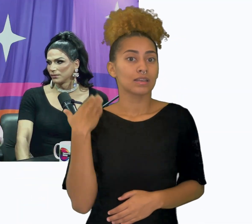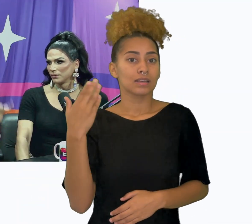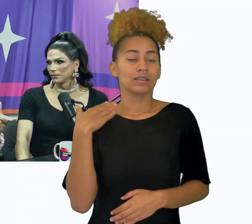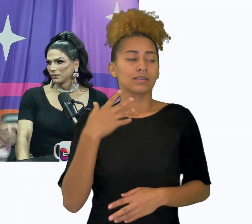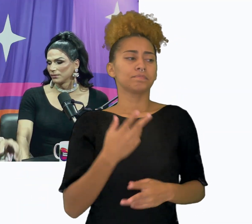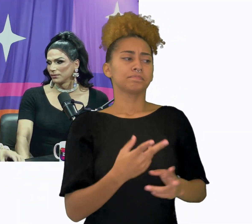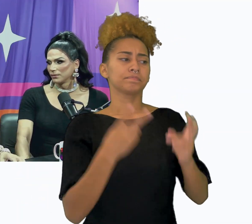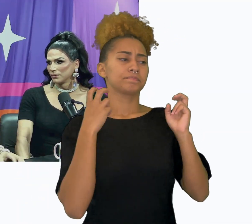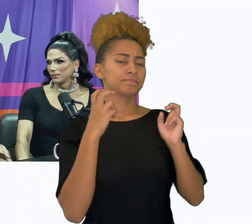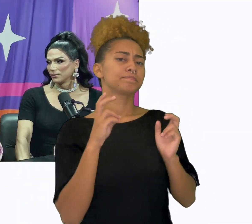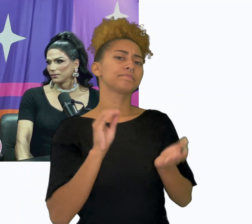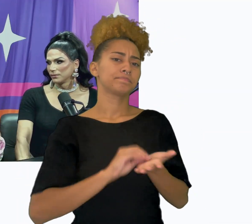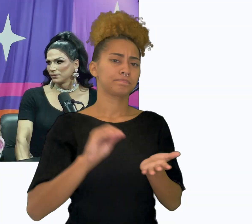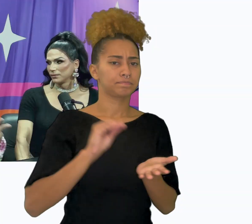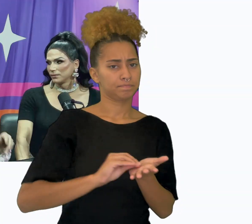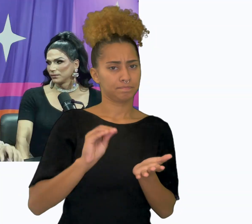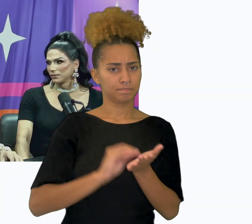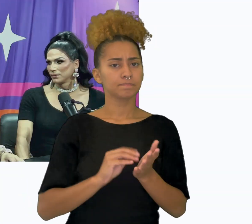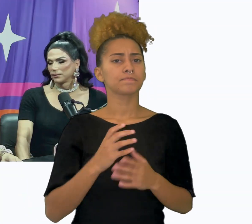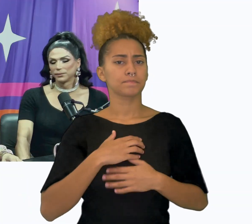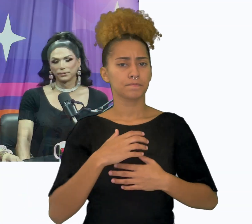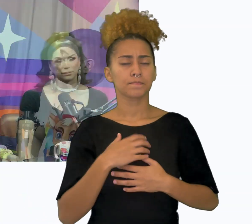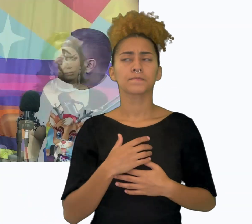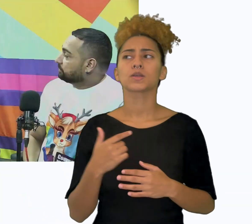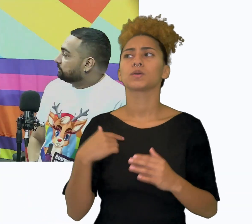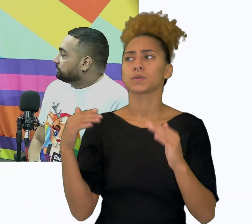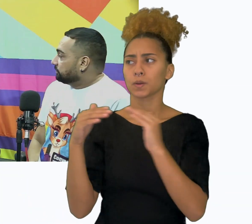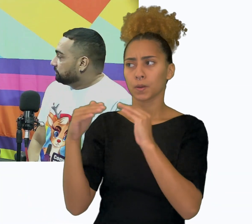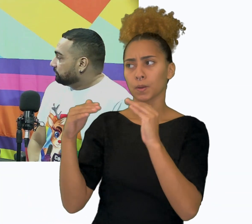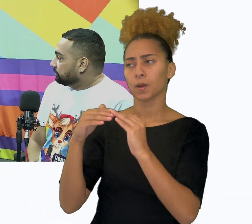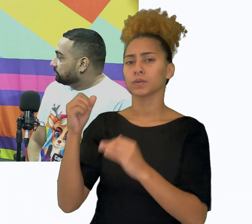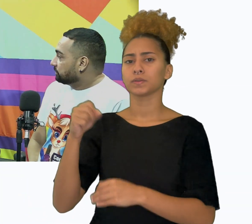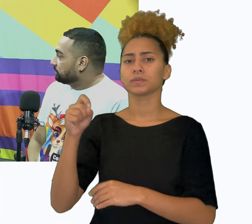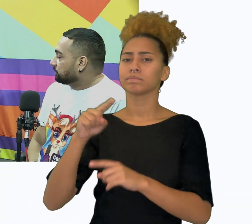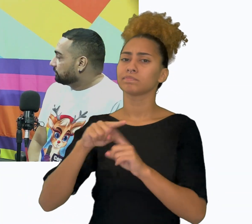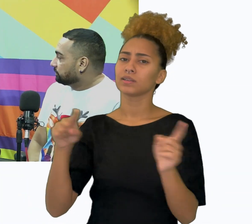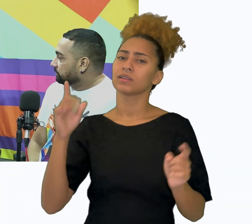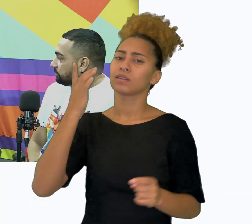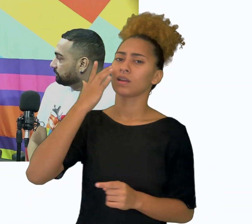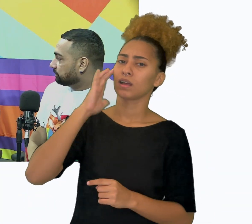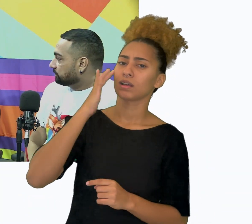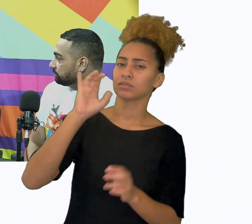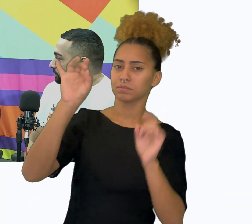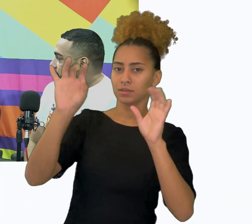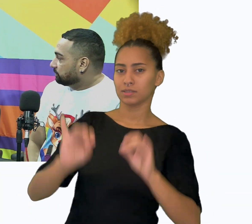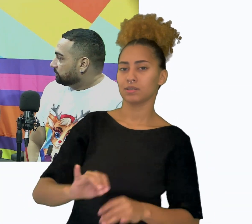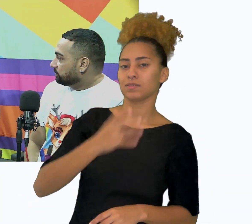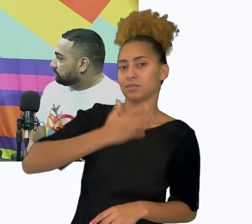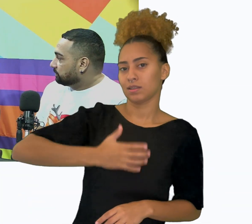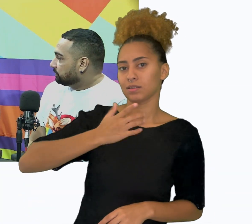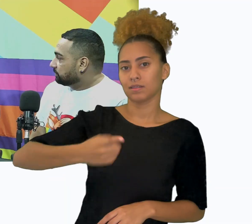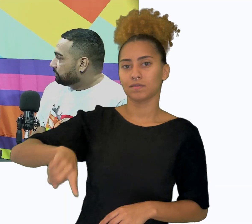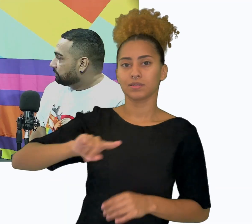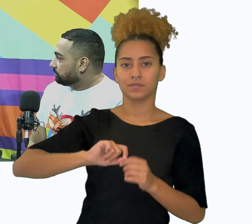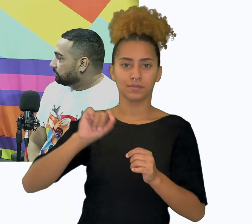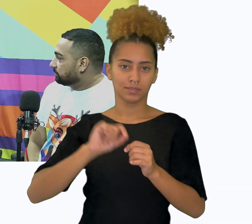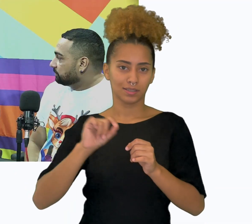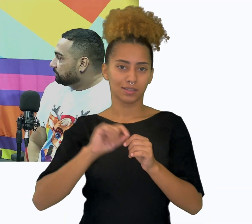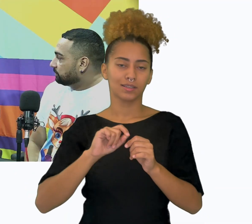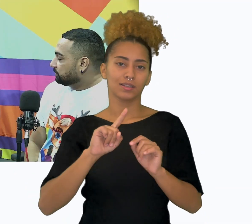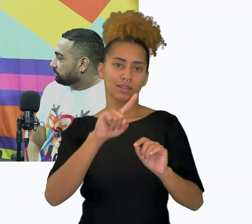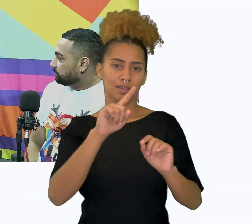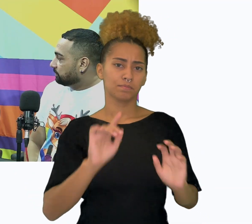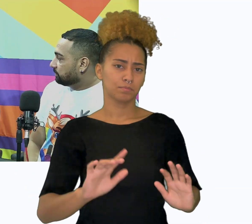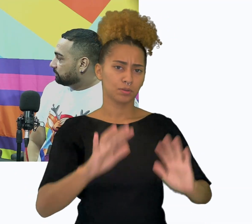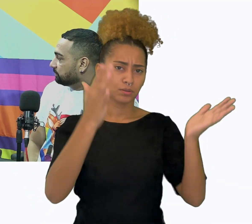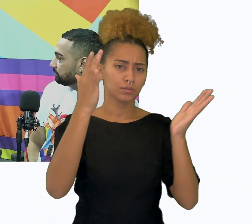eu acho que percebe que não tem. Assim, eu concordo, só que eu acho que aquele especial de Natal que elas fizeram lá